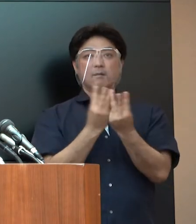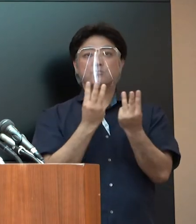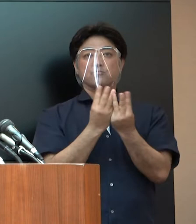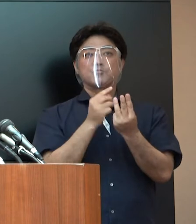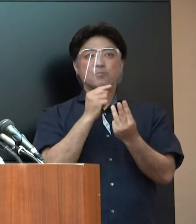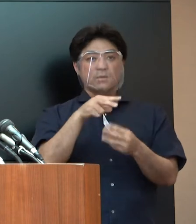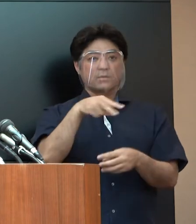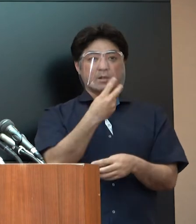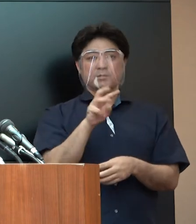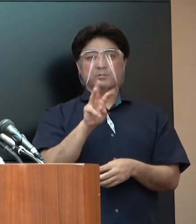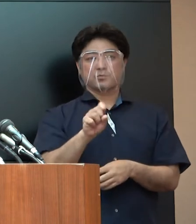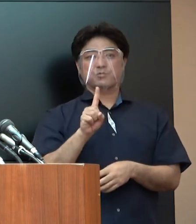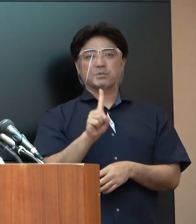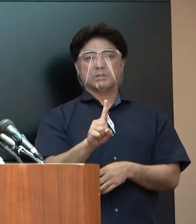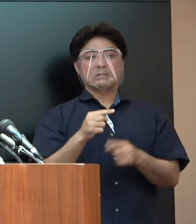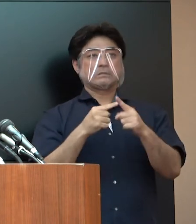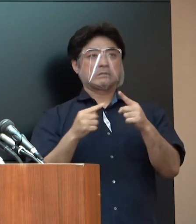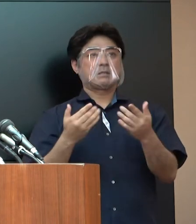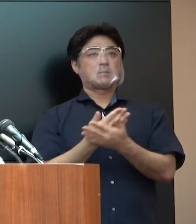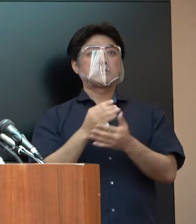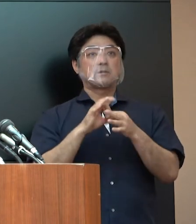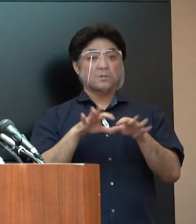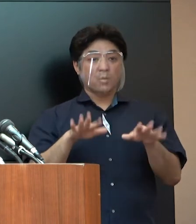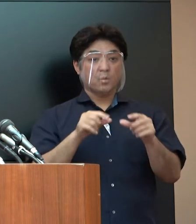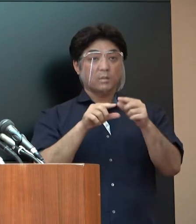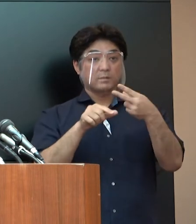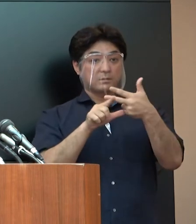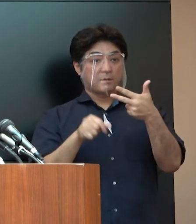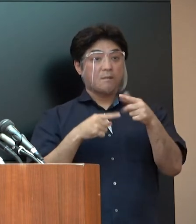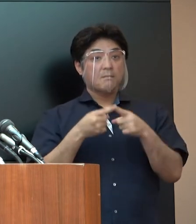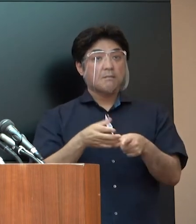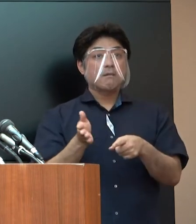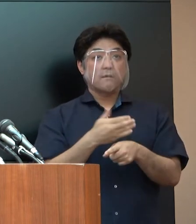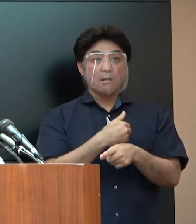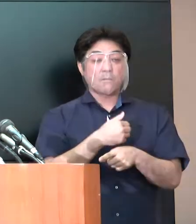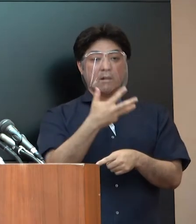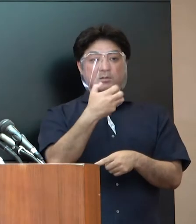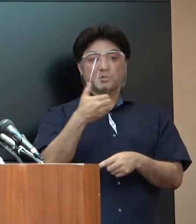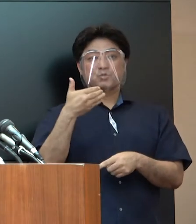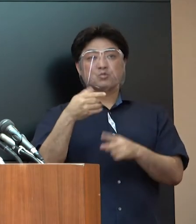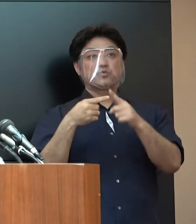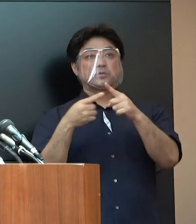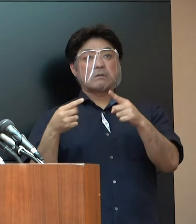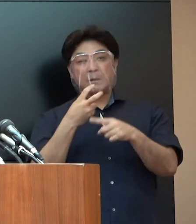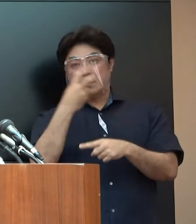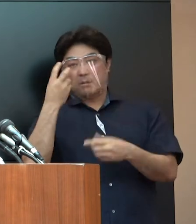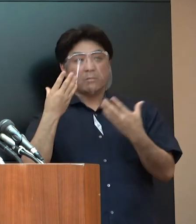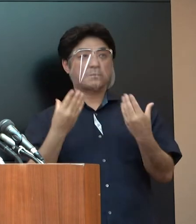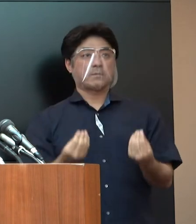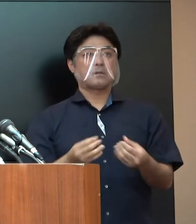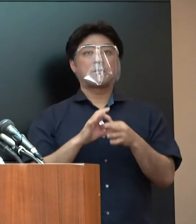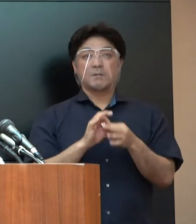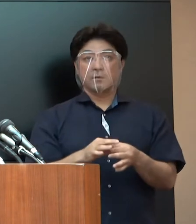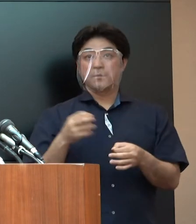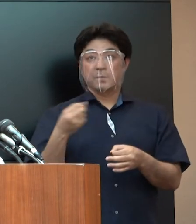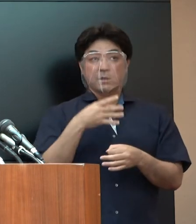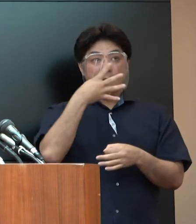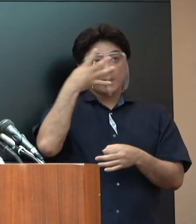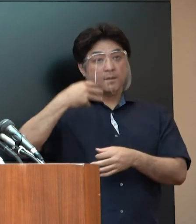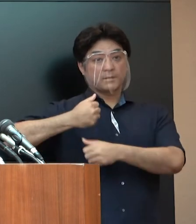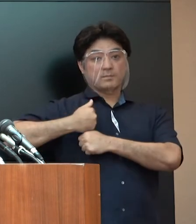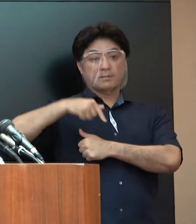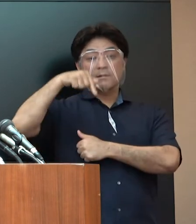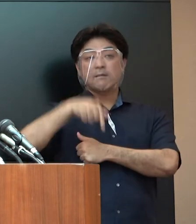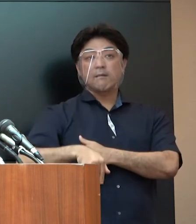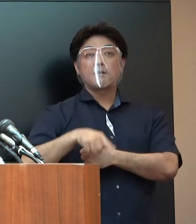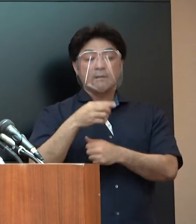者は231名、今月に入ってからの感染者は89名となっております。また米軍基地内の